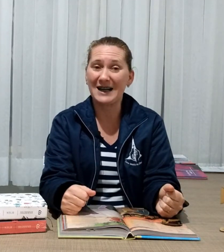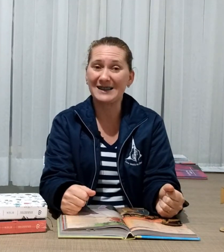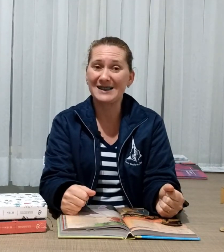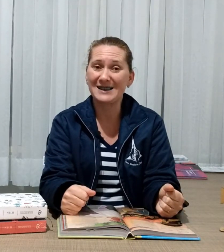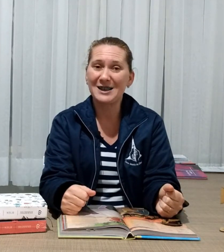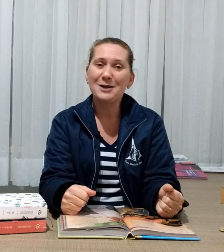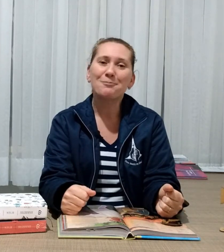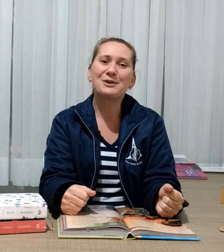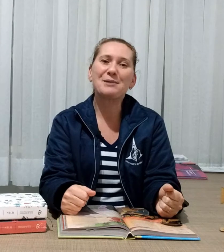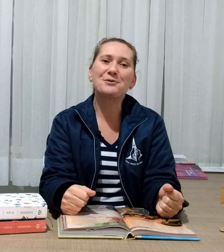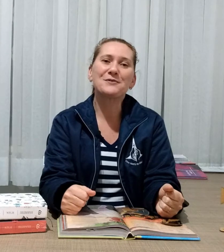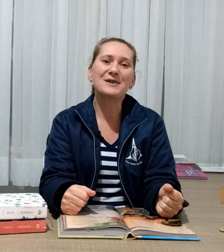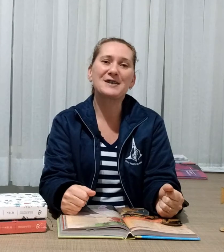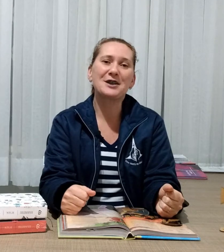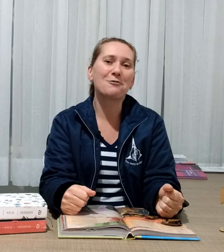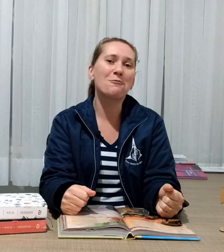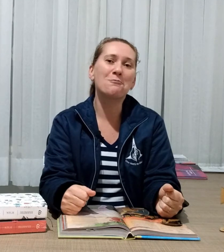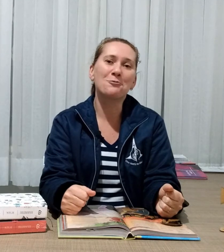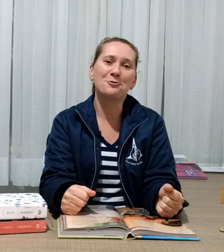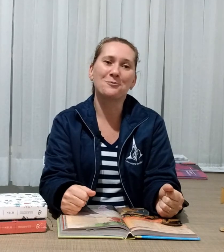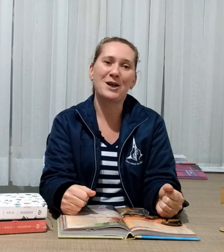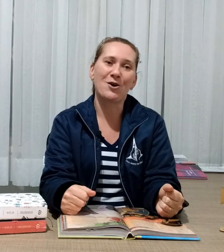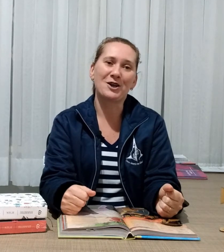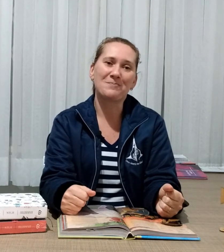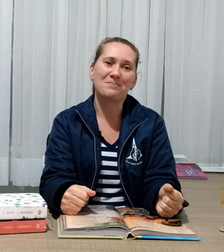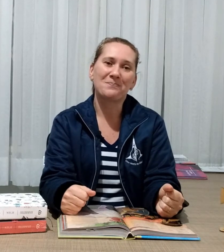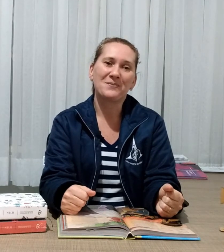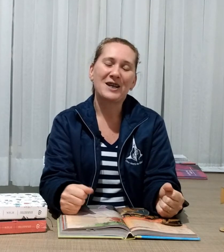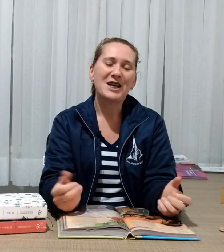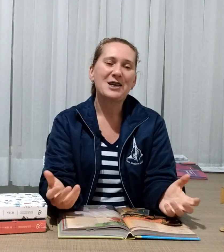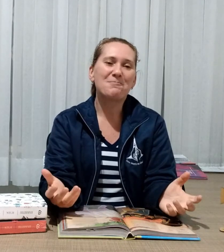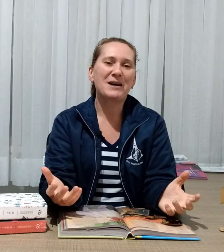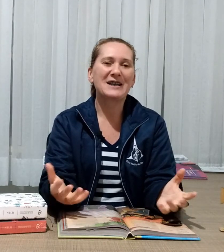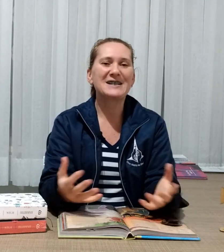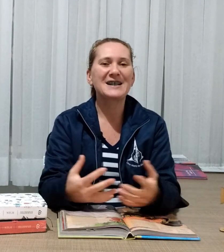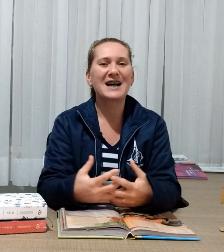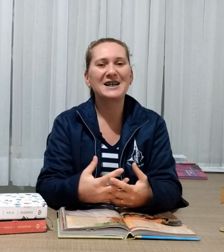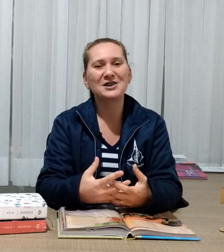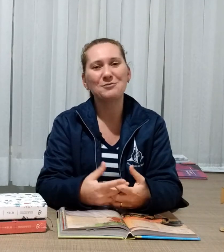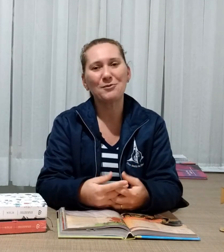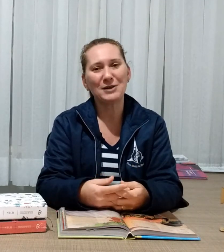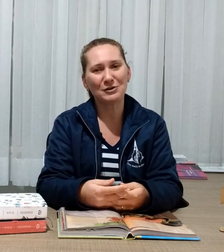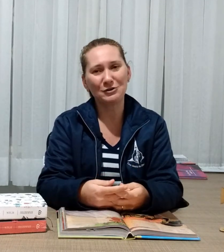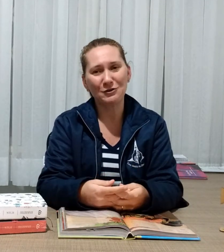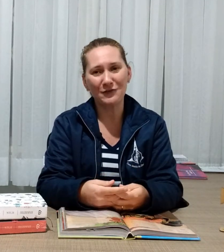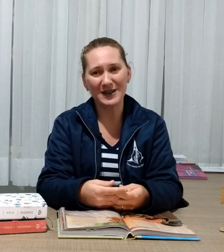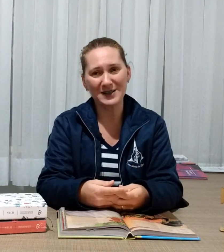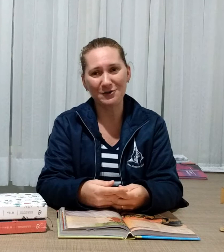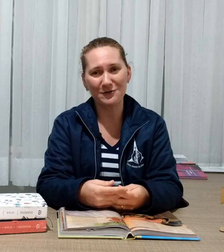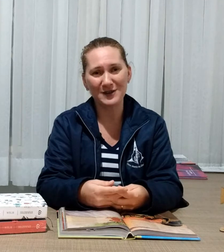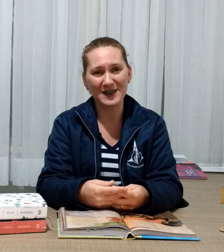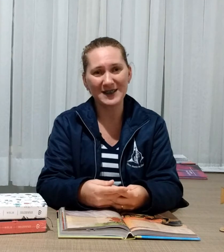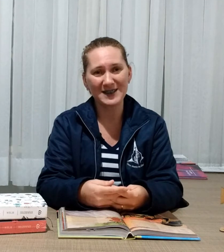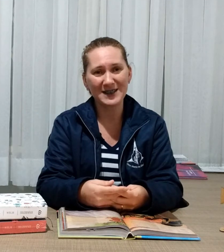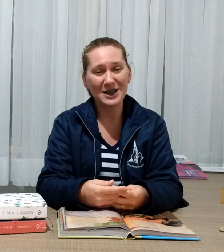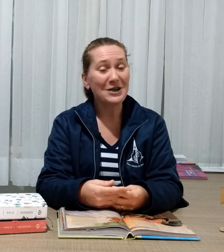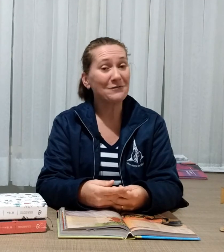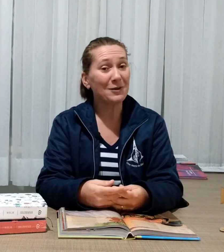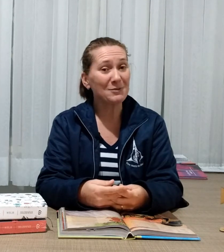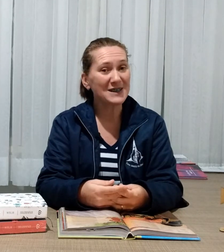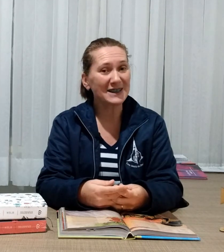mãos dadas, podemos fazer um mundo melhor. E para encerrar este momento de conversa com